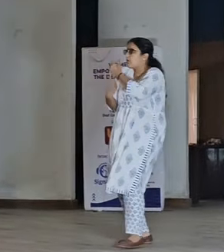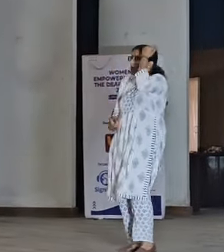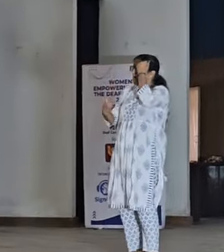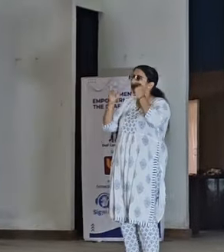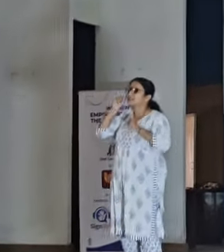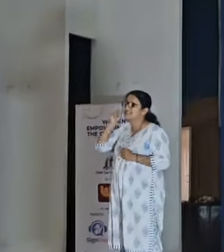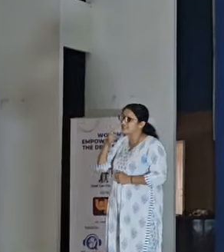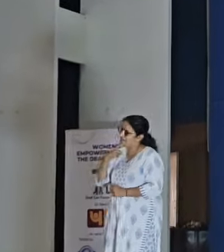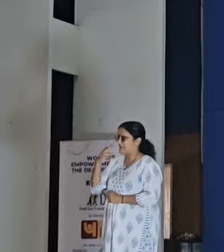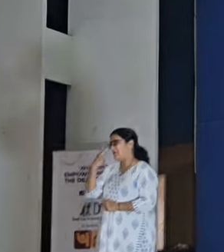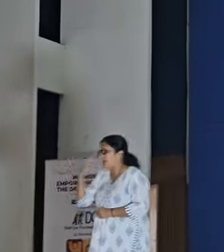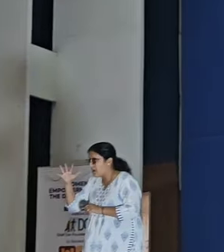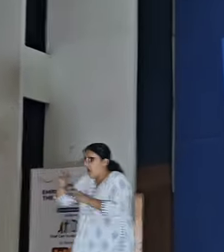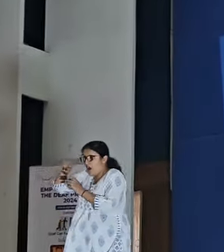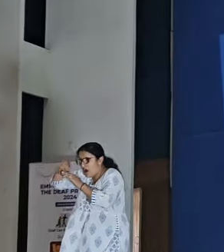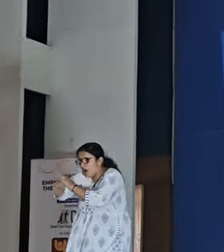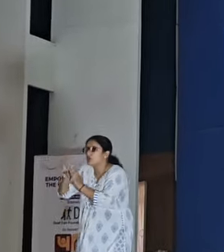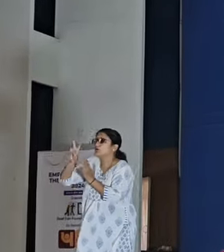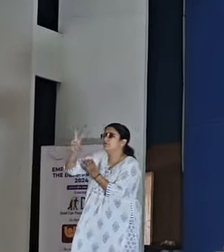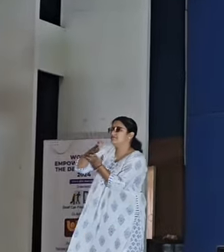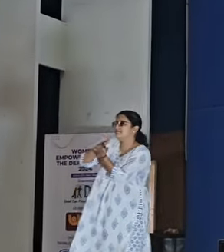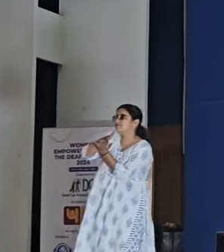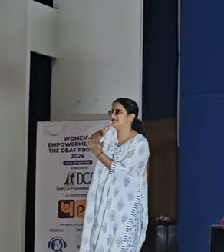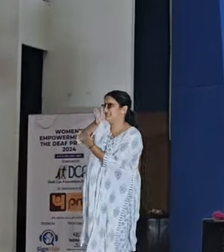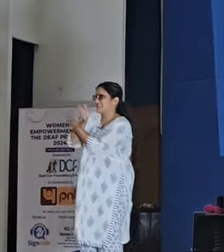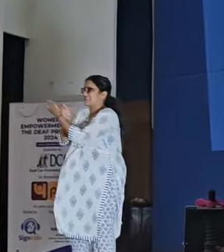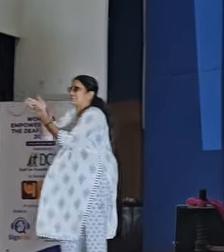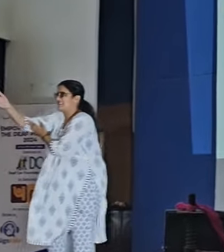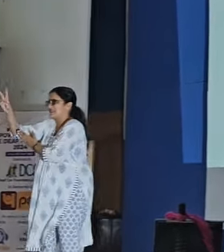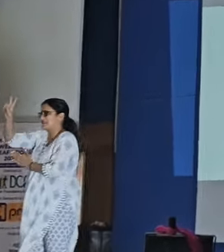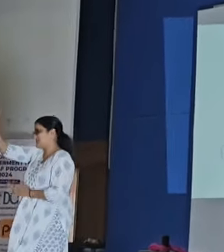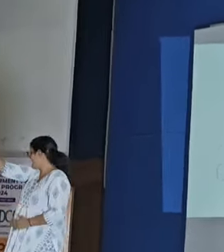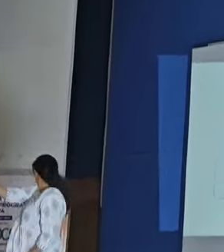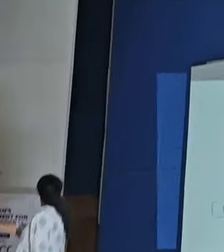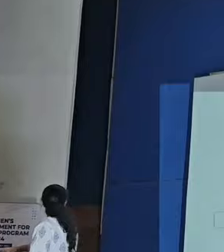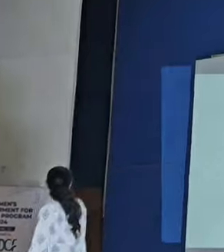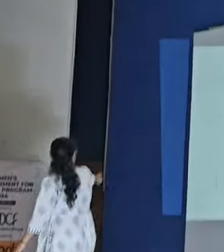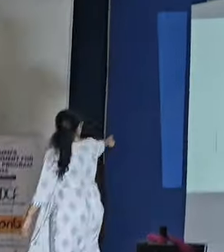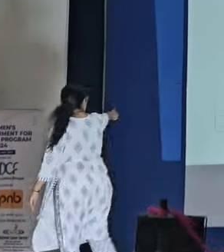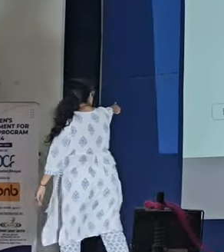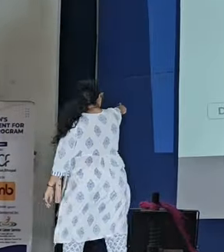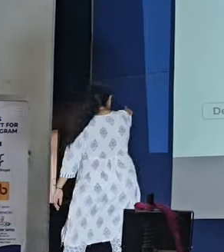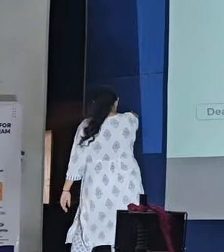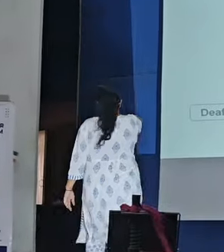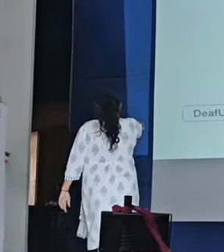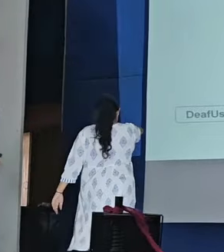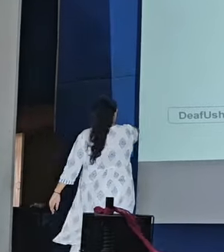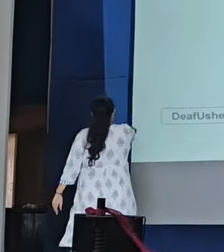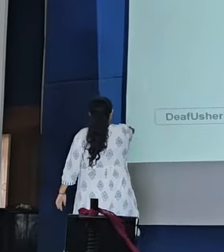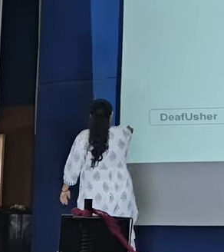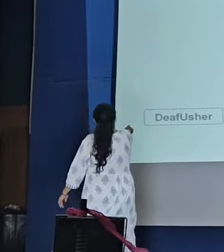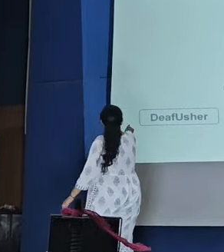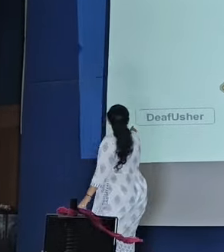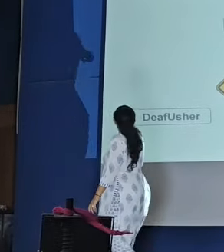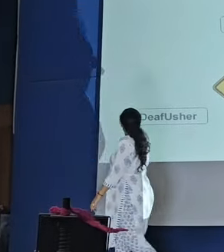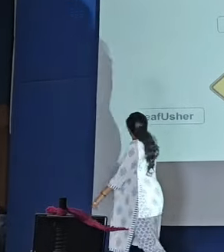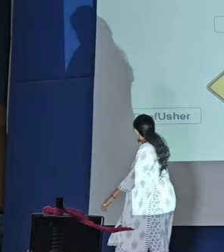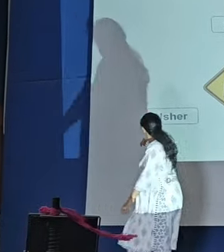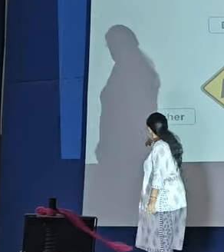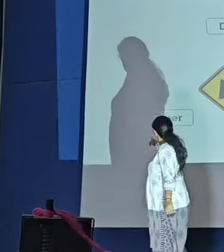मैं ब्लाइंड पर्सन भी हूँ, मतलब मैं हाँ तो मैं दोनों चीजों इसके अंदर भी दो चीजें होती है डेफ ब्लाइंड के अंदर, आप